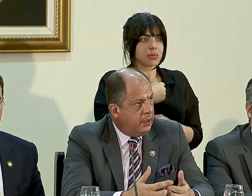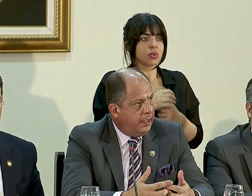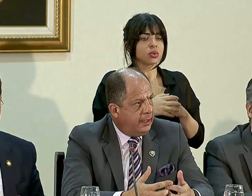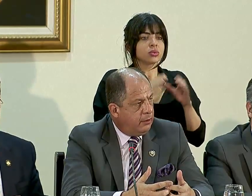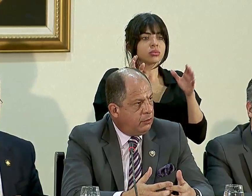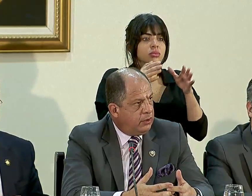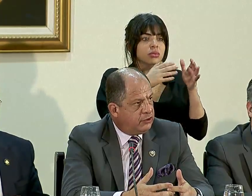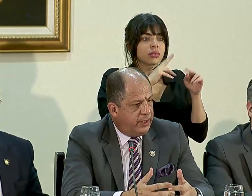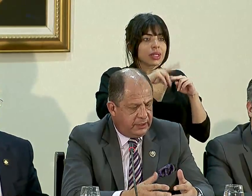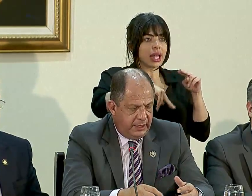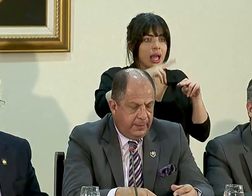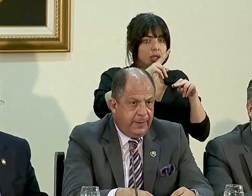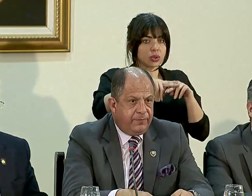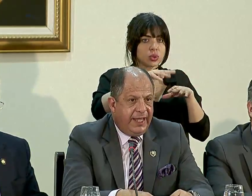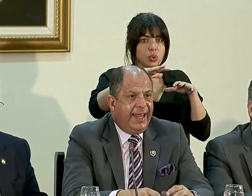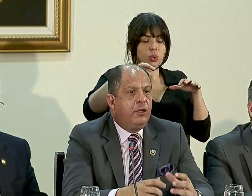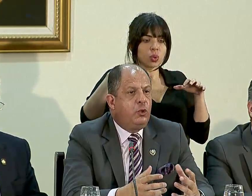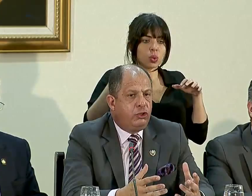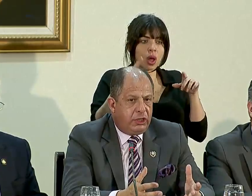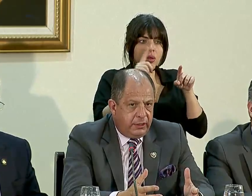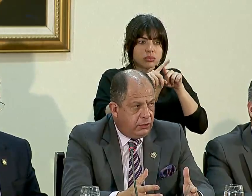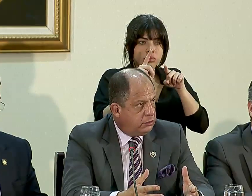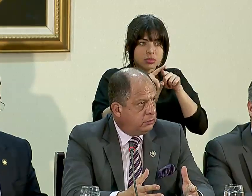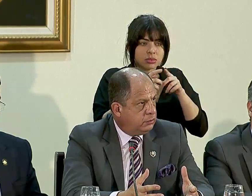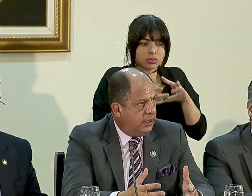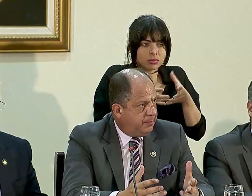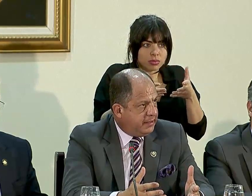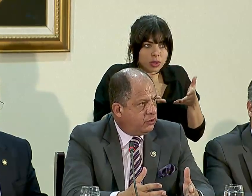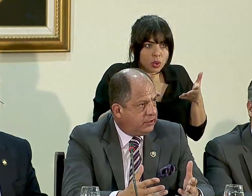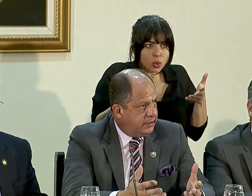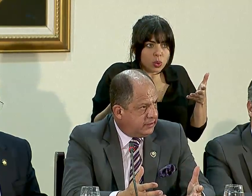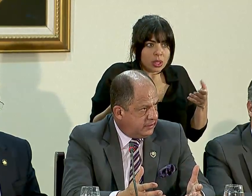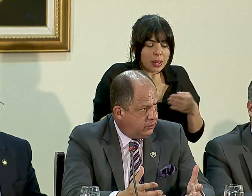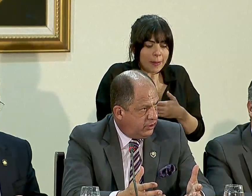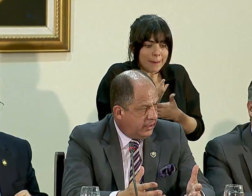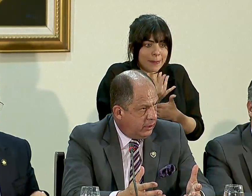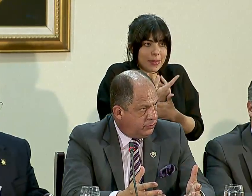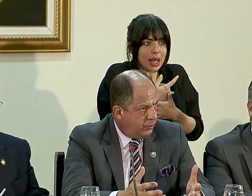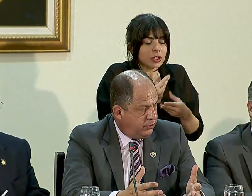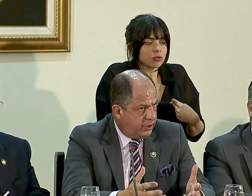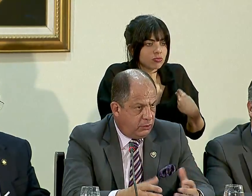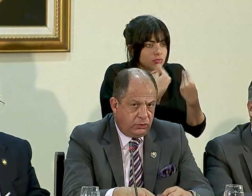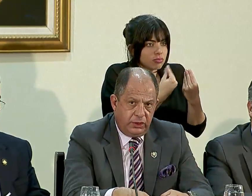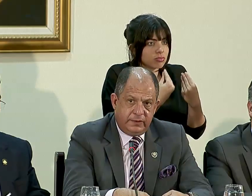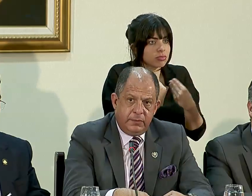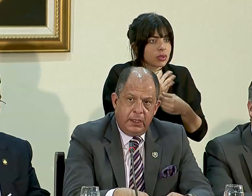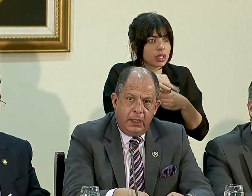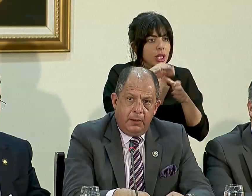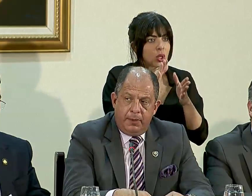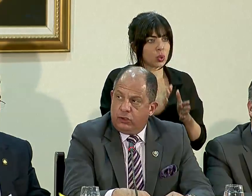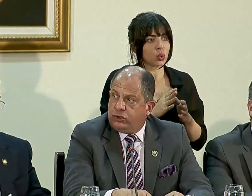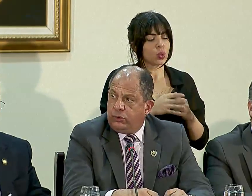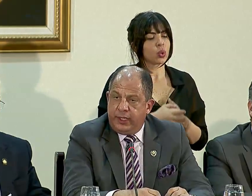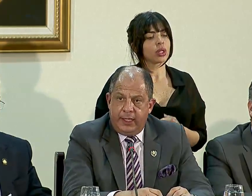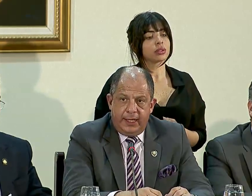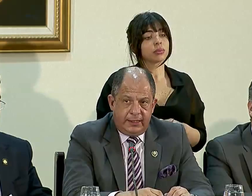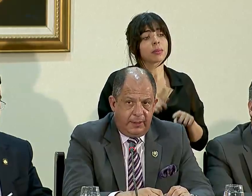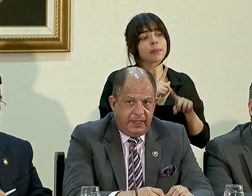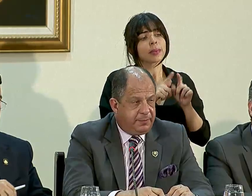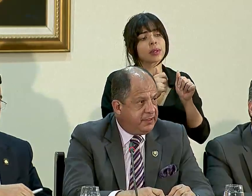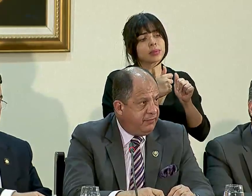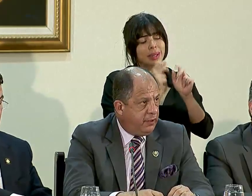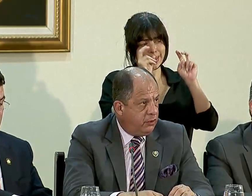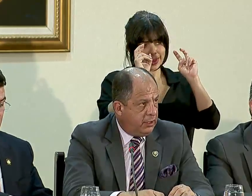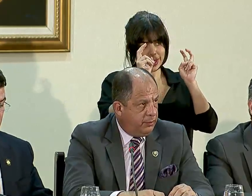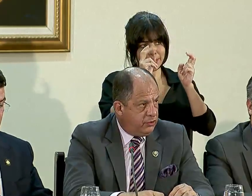nacionales una suerte de encurtido de pasto que se les está haciendo llegar a los propios agricultores. Pero sobre el